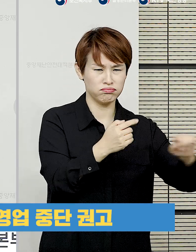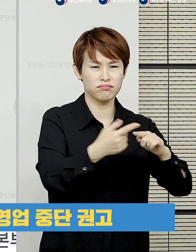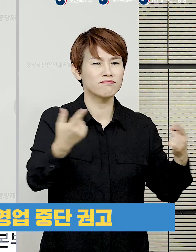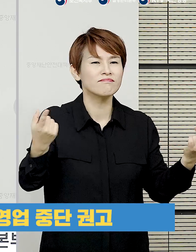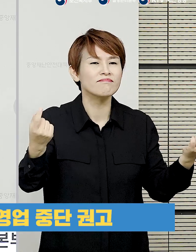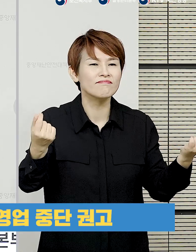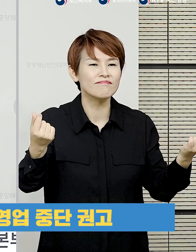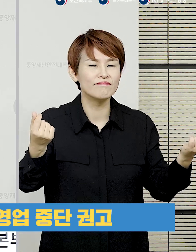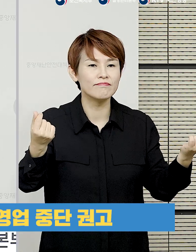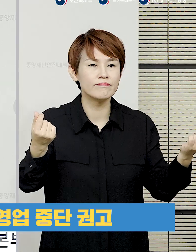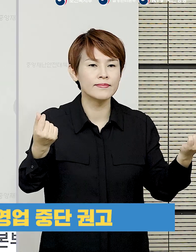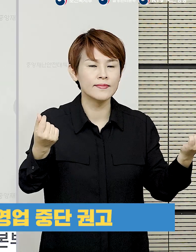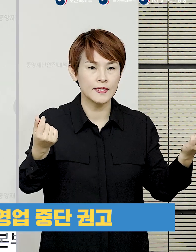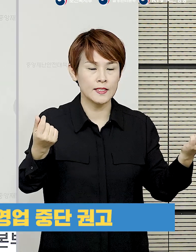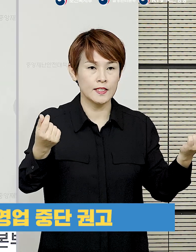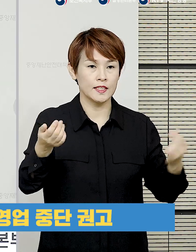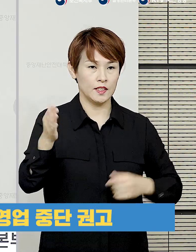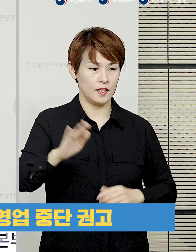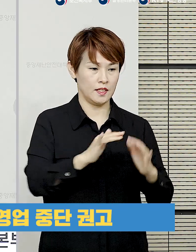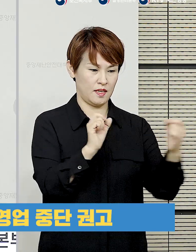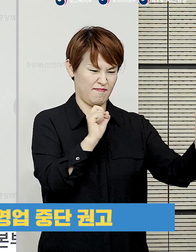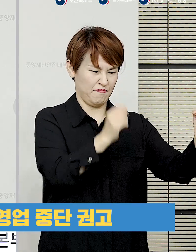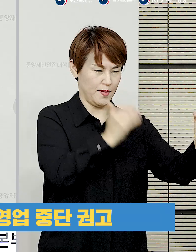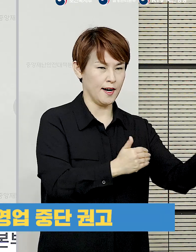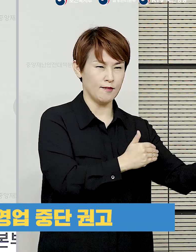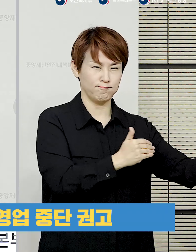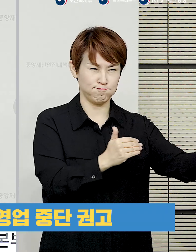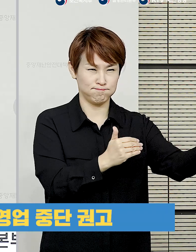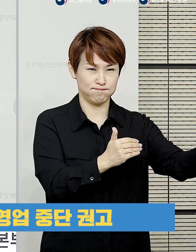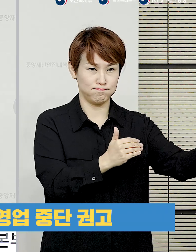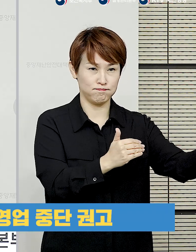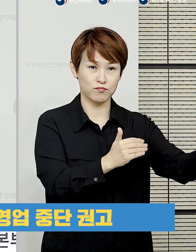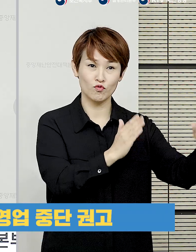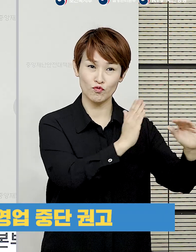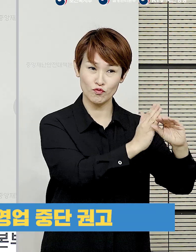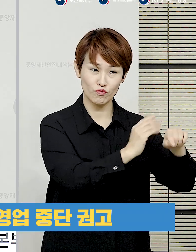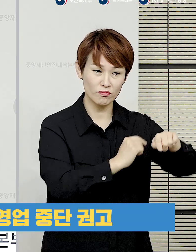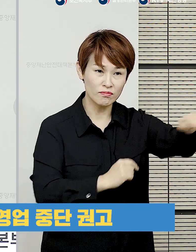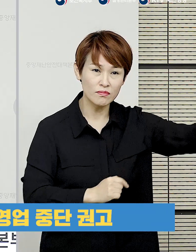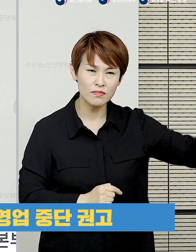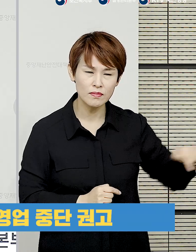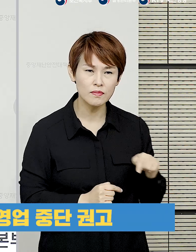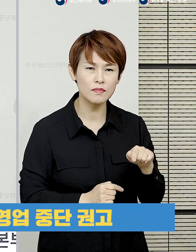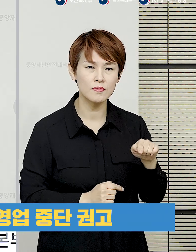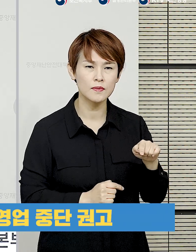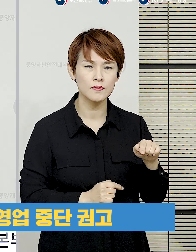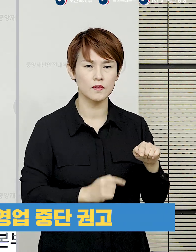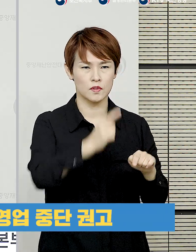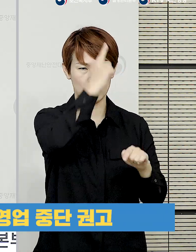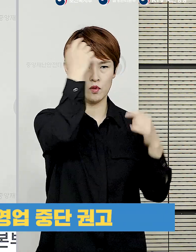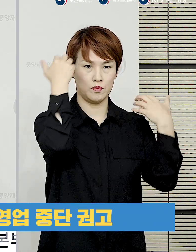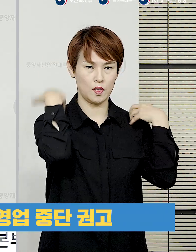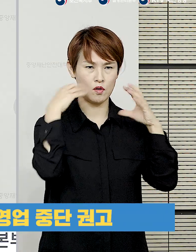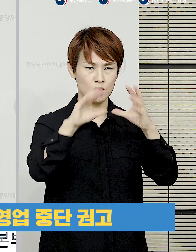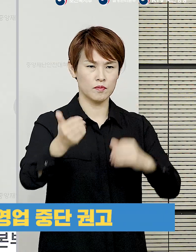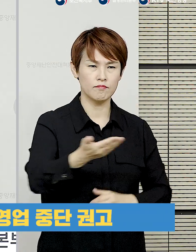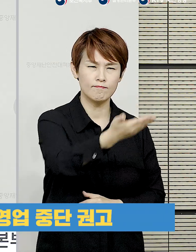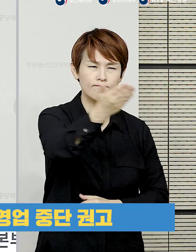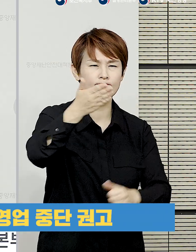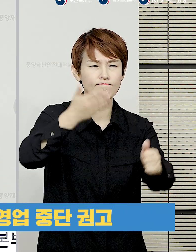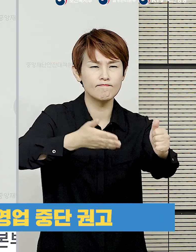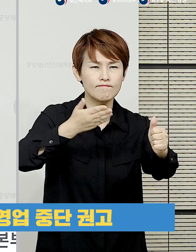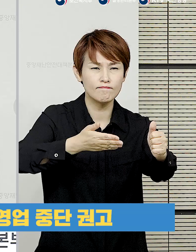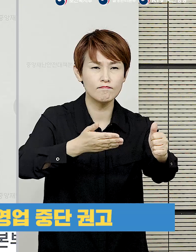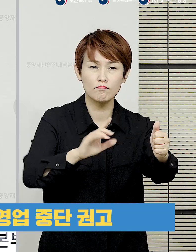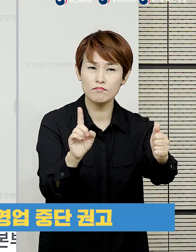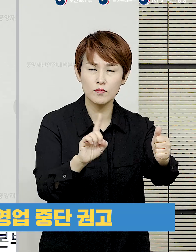않습니다. 다만 저희가 사회적 거리두기를 지금 시행하고 있는 거는 일관되게 저희 정부가 지금 국민 여러분들께 부탁드리고